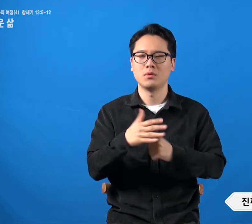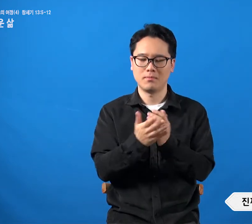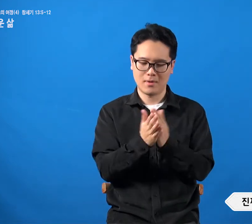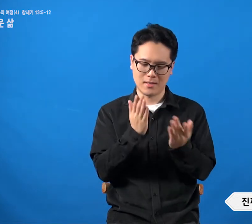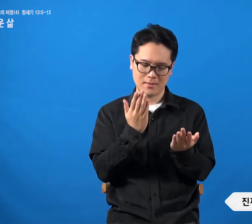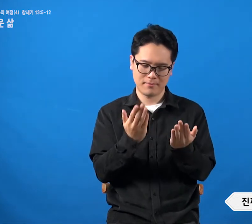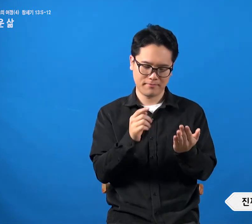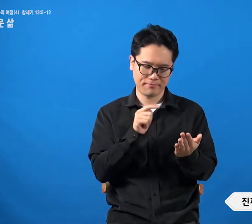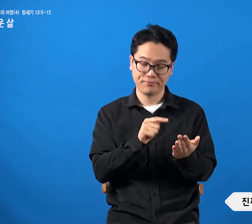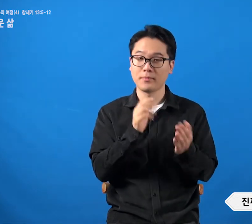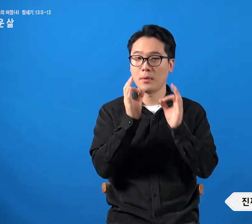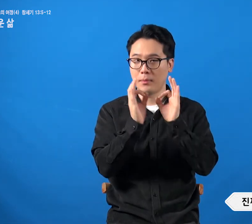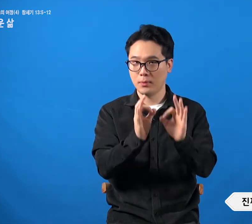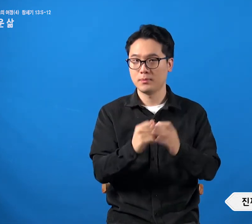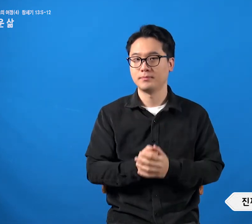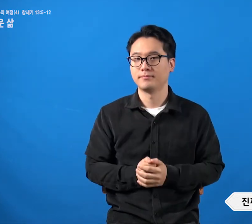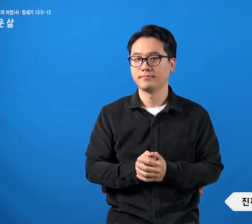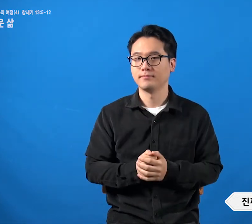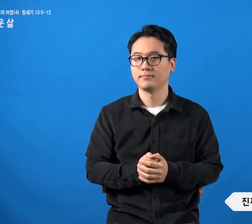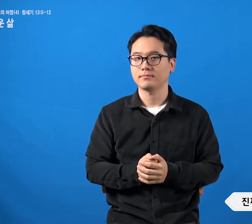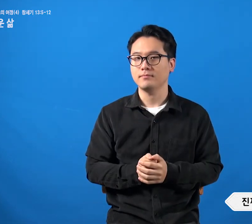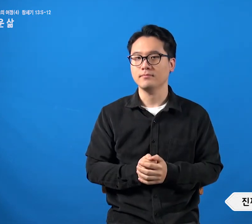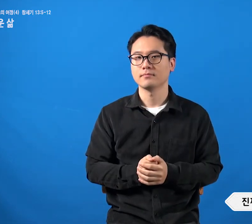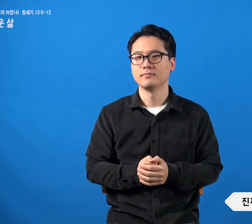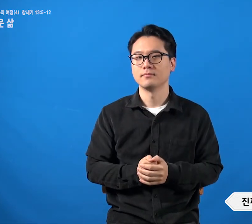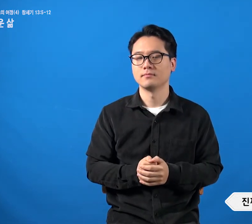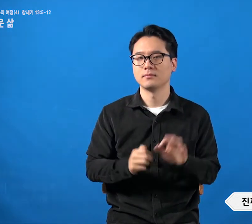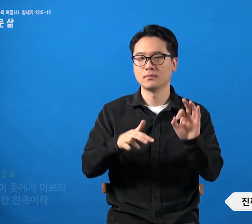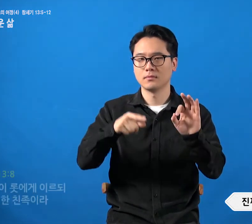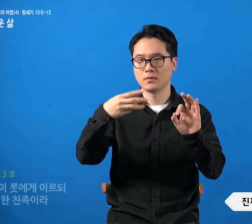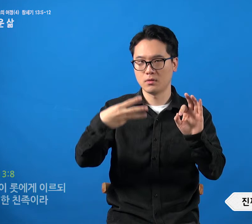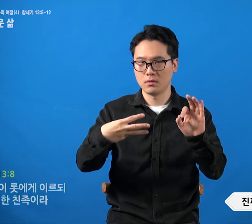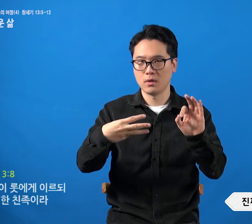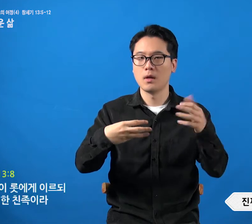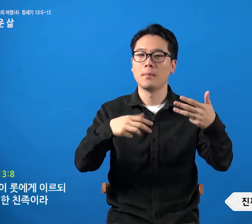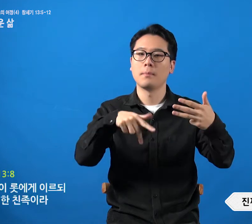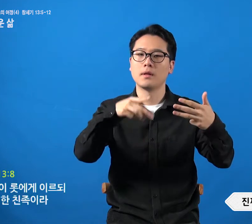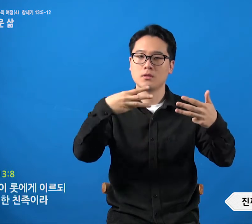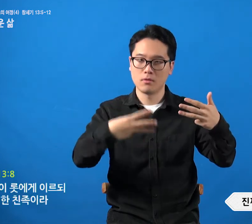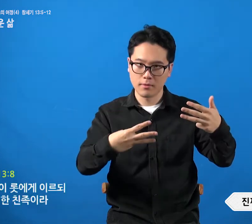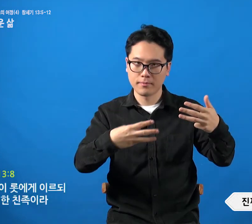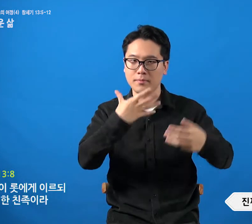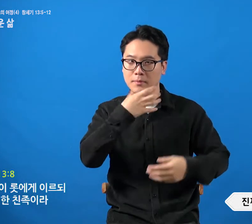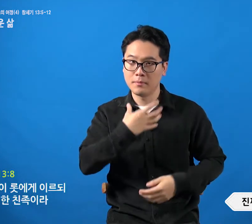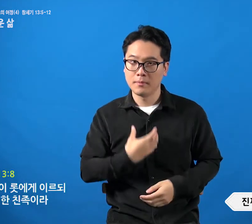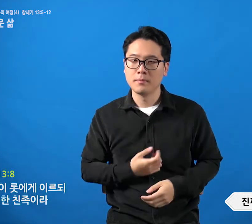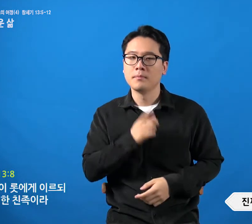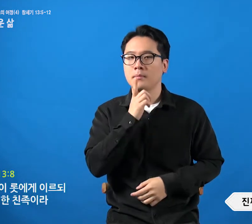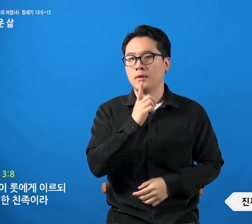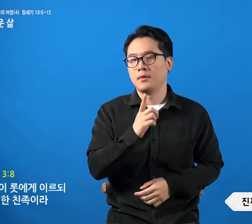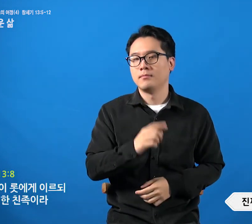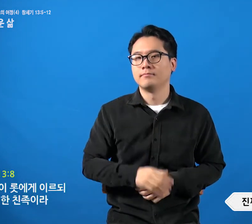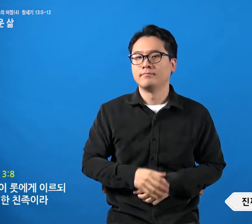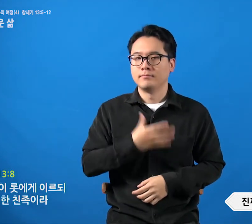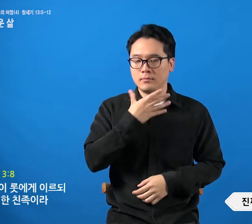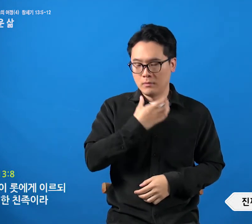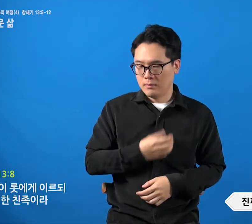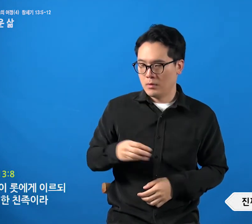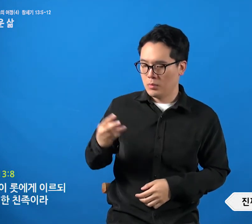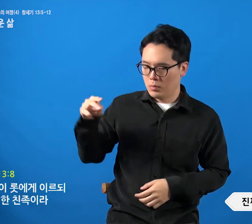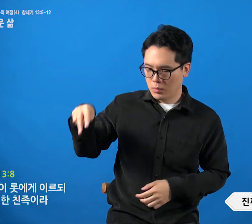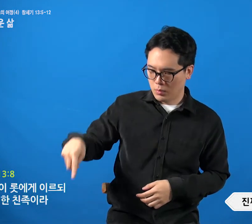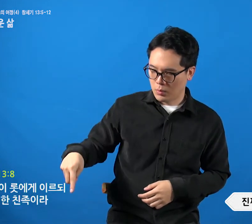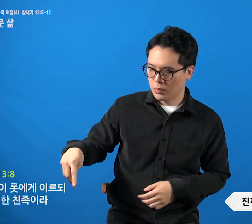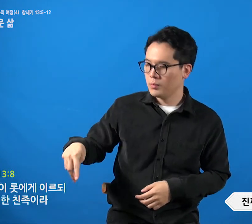보십시오. 10절입니다. 오늘 말씀을 보시면 8절에 아브라함이 이렇게 말합니다. 아브라함이 롯에게